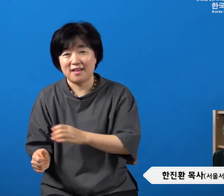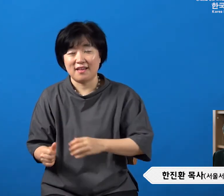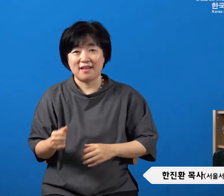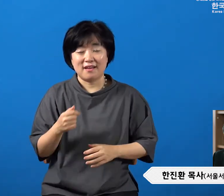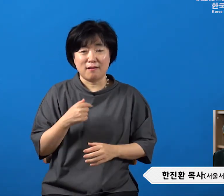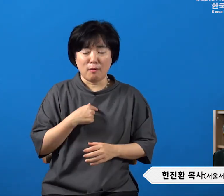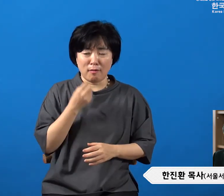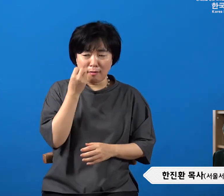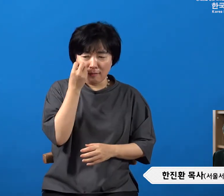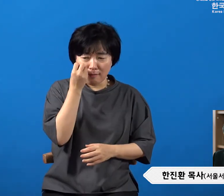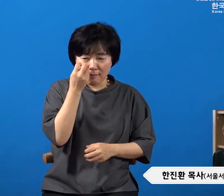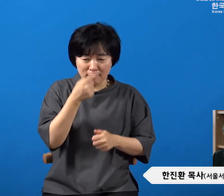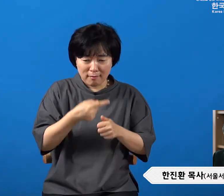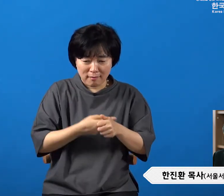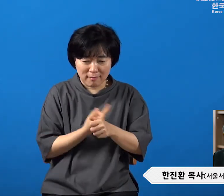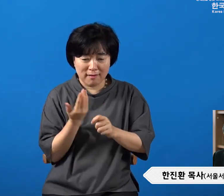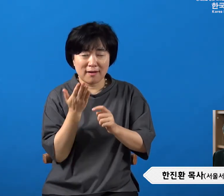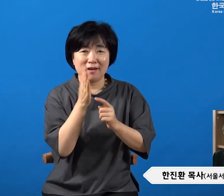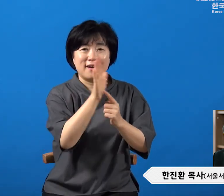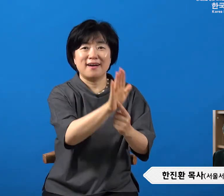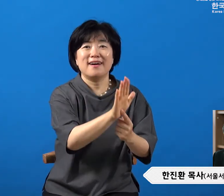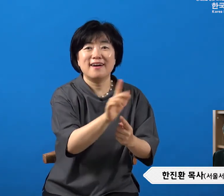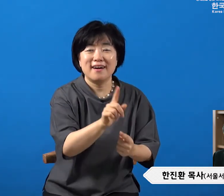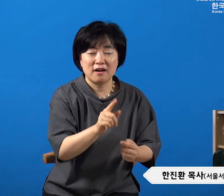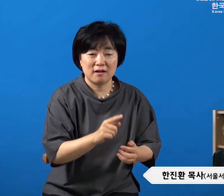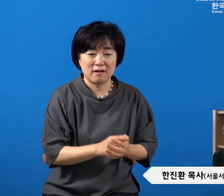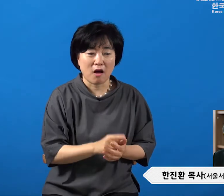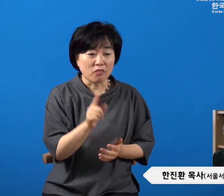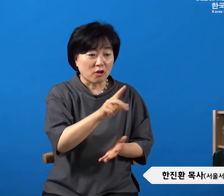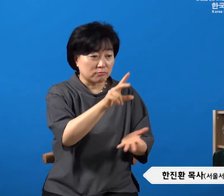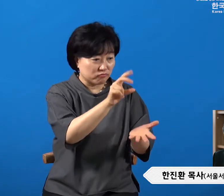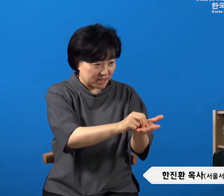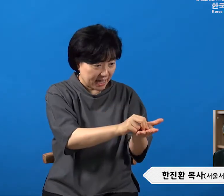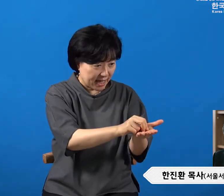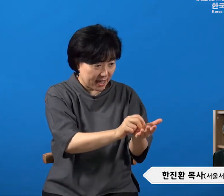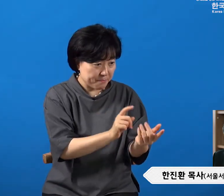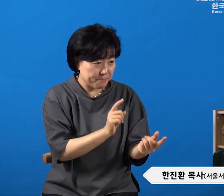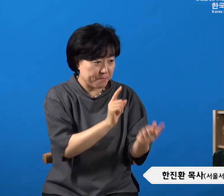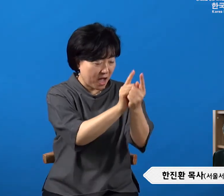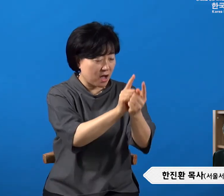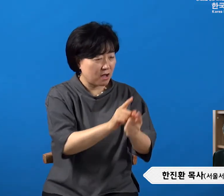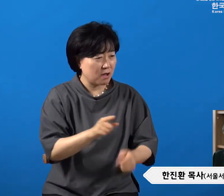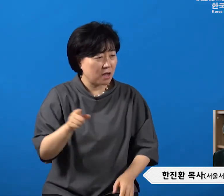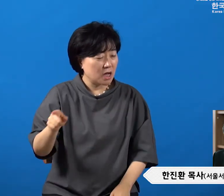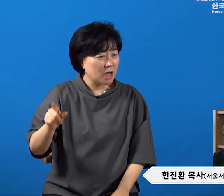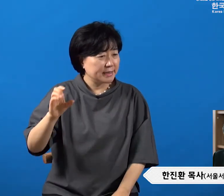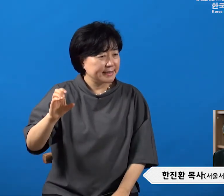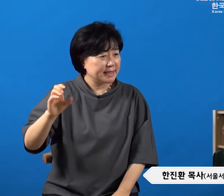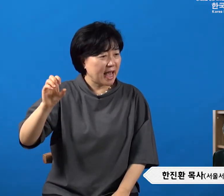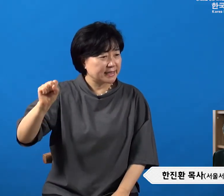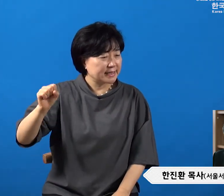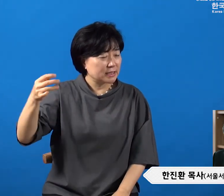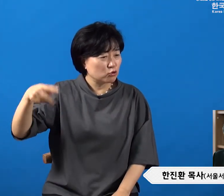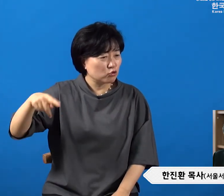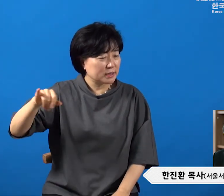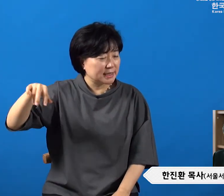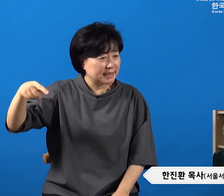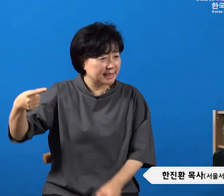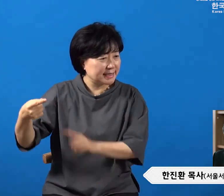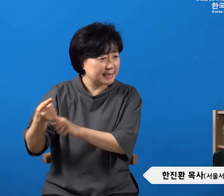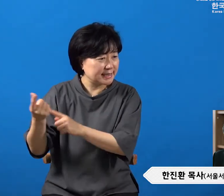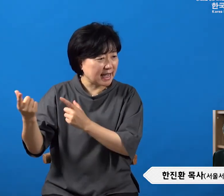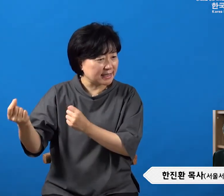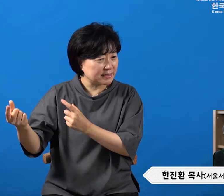켈러에게 나타났다고 합니다. 어떤 문제에 부딪히면 C.S. 루이스 같으면 여기